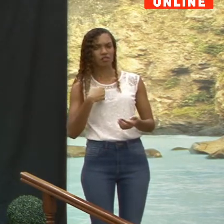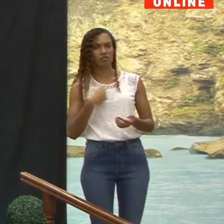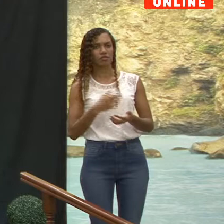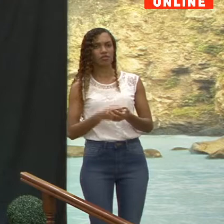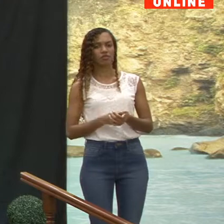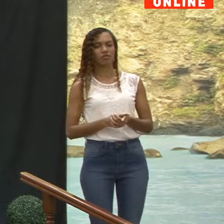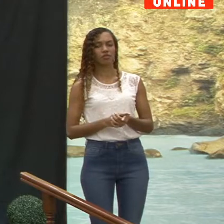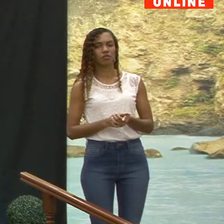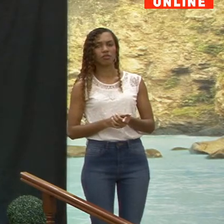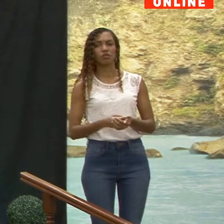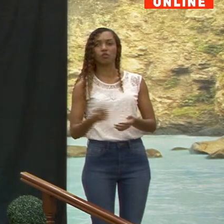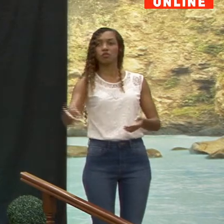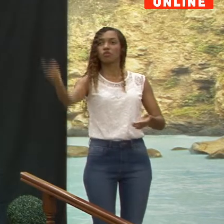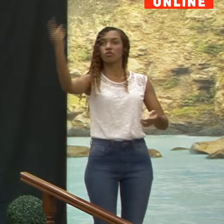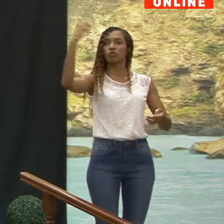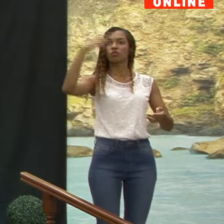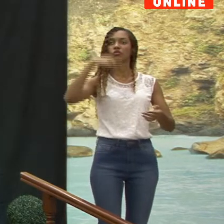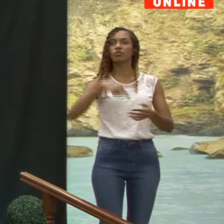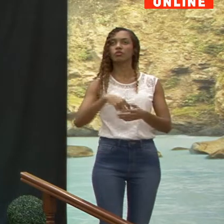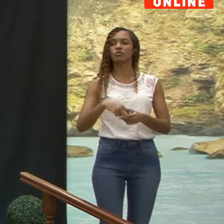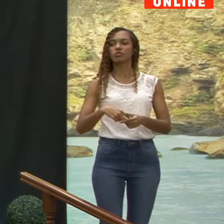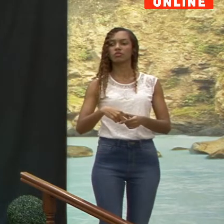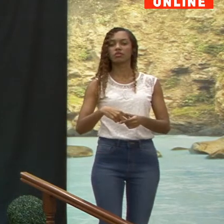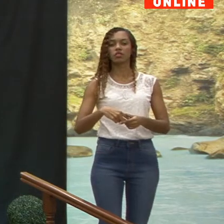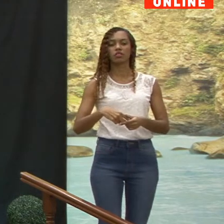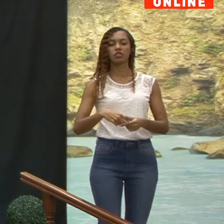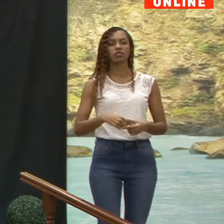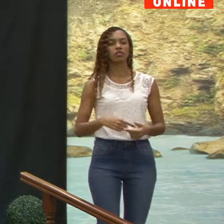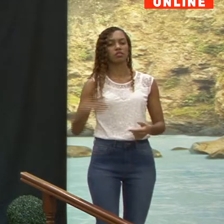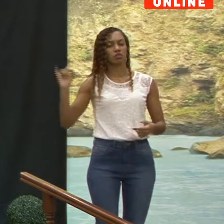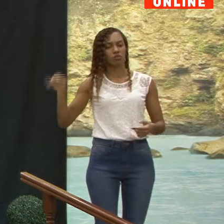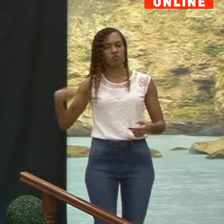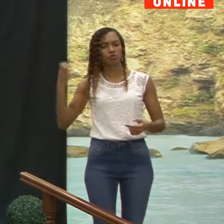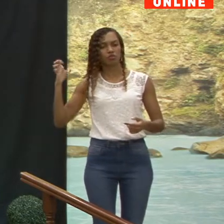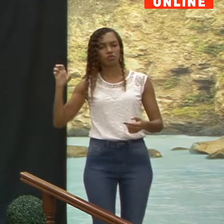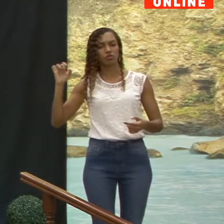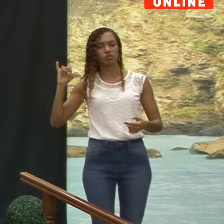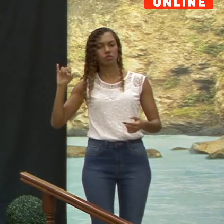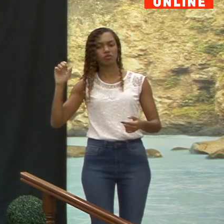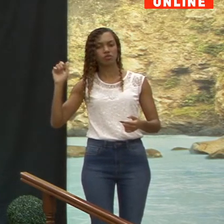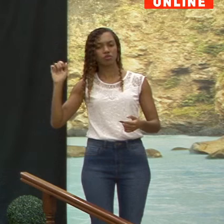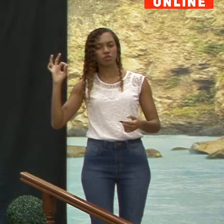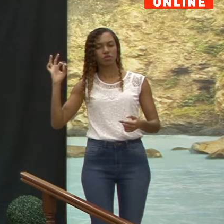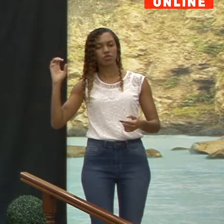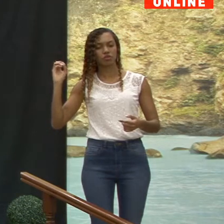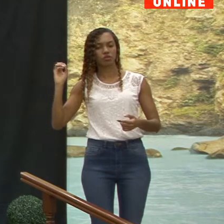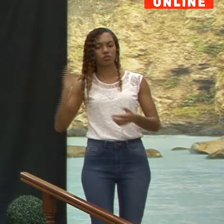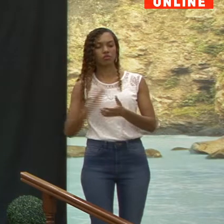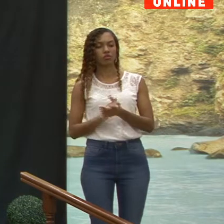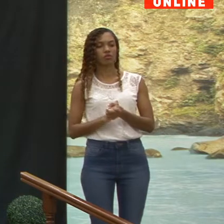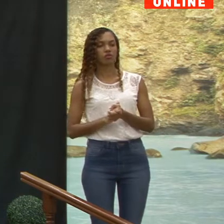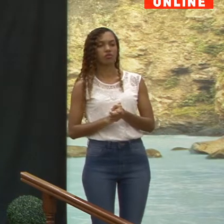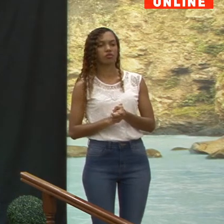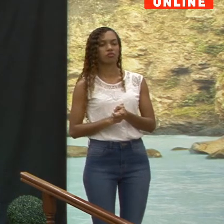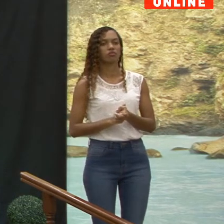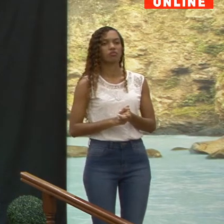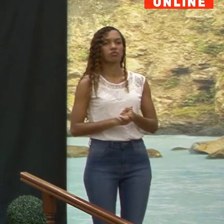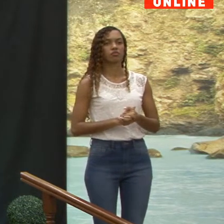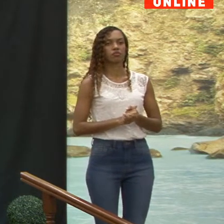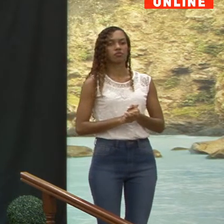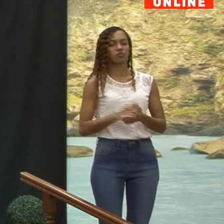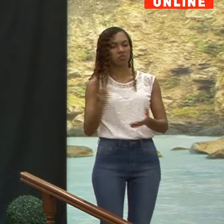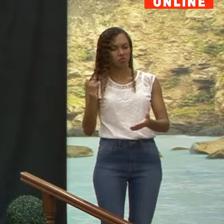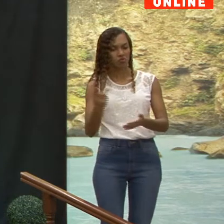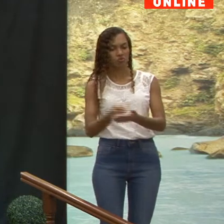que nem vão voltar. Vai acostumar com lives, porque live nunca acaba. Vai acostumar e vai ficar em